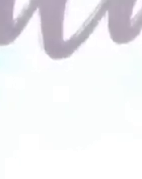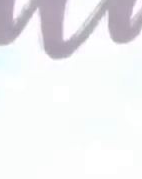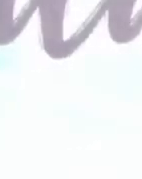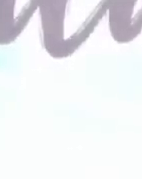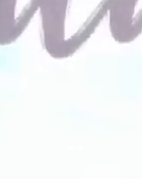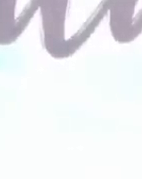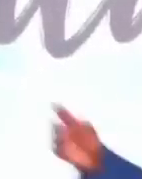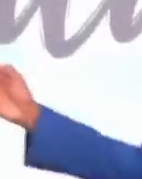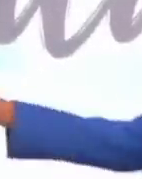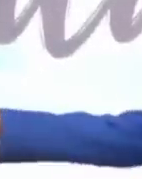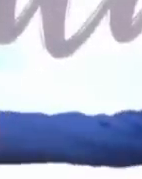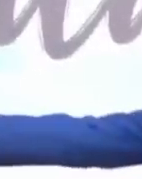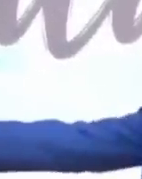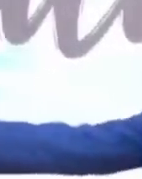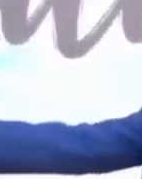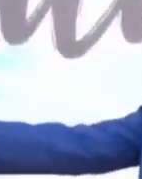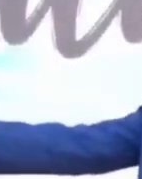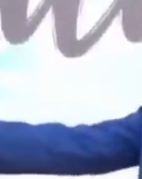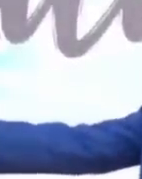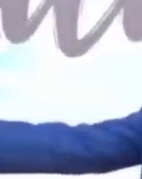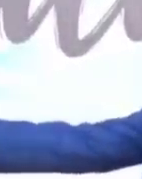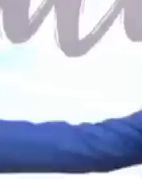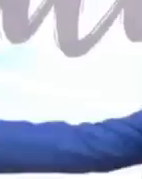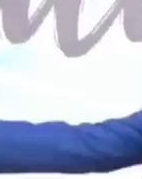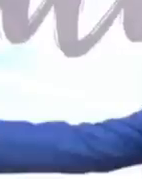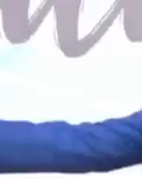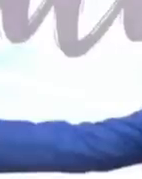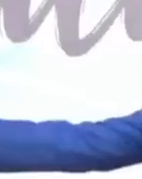kuliko watu wengine, ni dalili kwamba wewe ni mpumbavu.